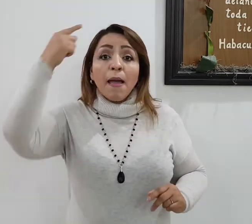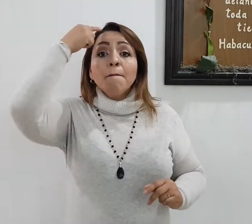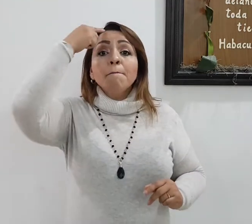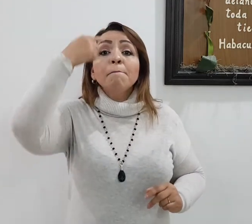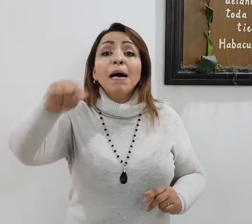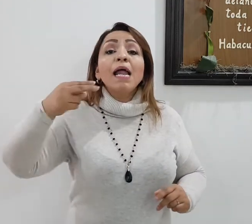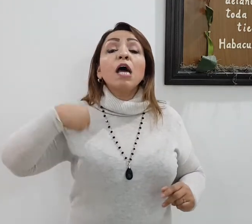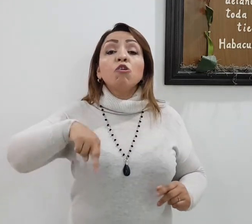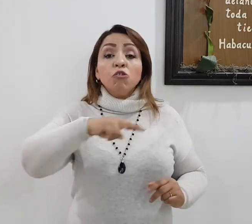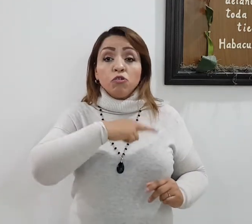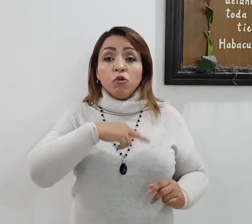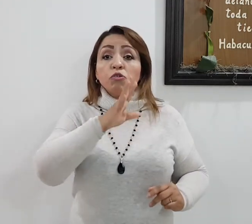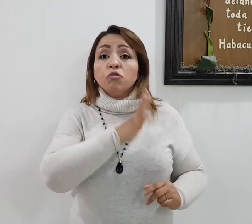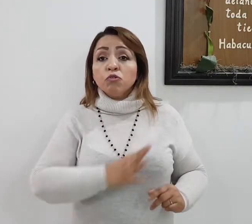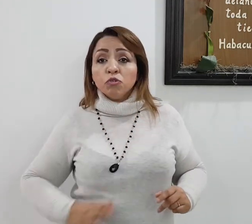hace caer maná del cielo,